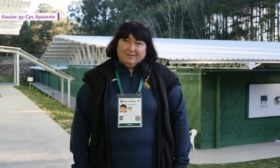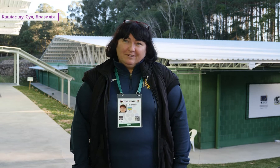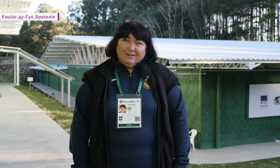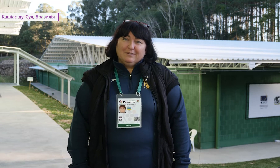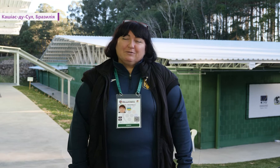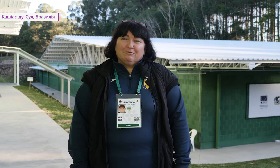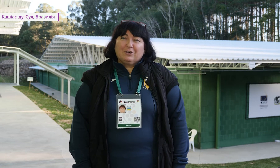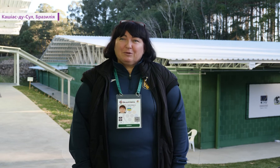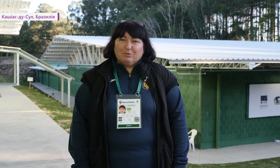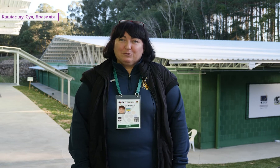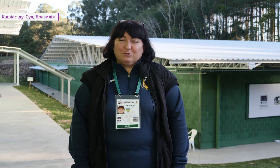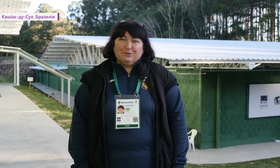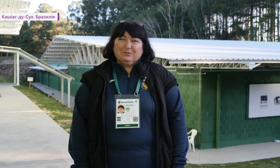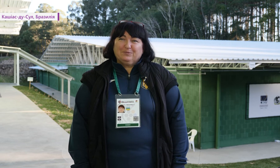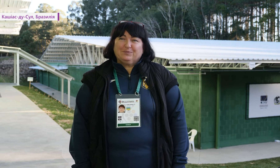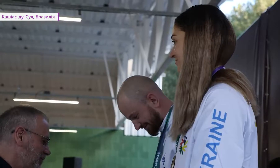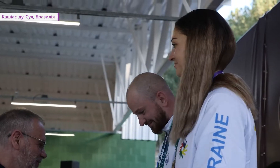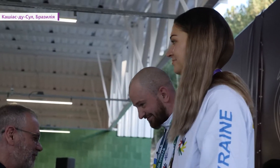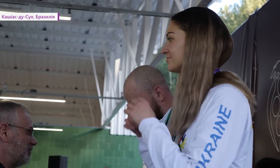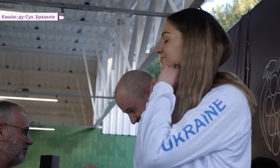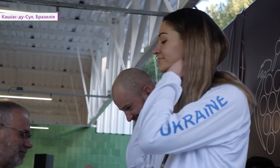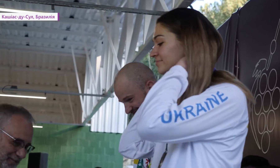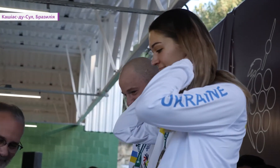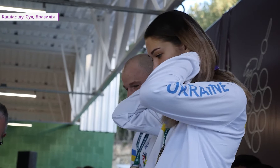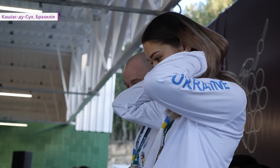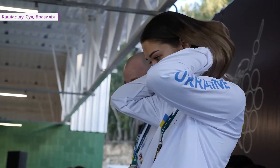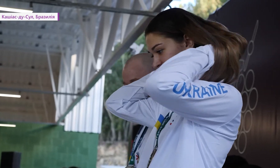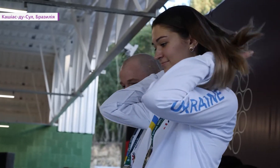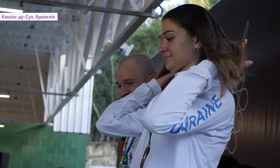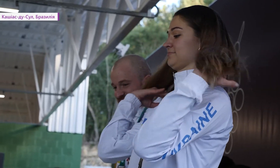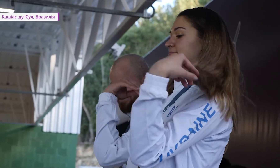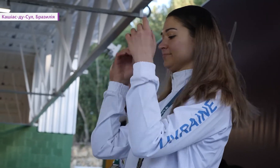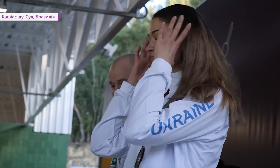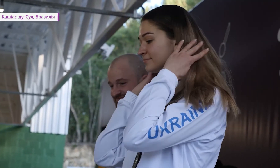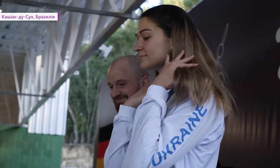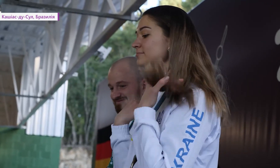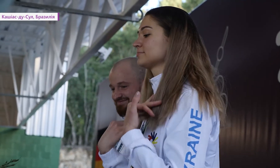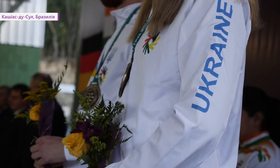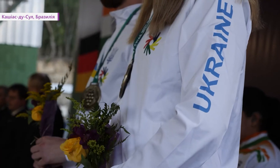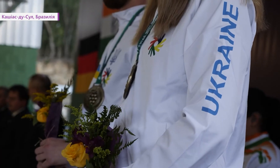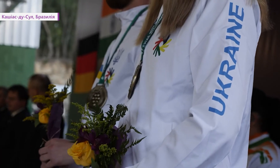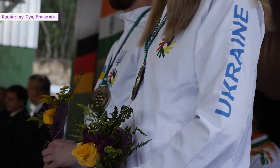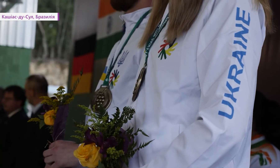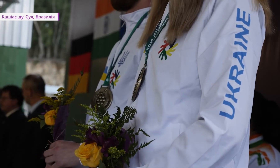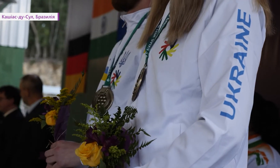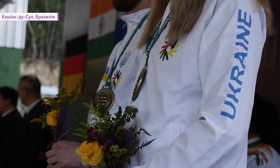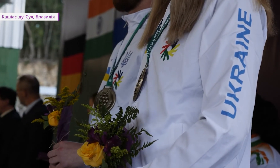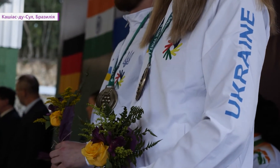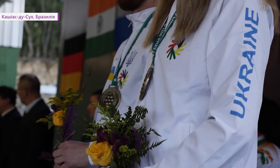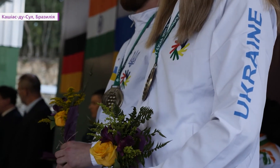І виграли бронзу. Ще одна наша пара – Дмитро Петренко та Світлана Яценко – стали 6-ми у цьому ж виді змагань.